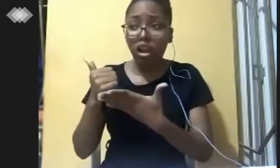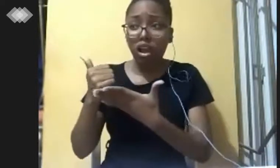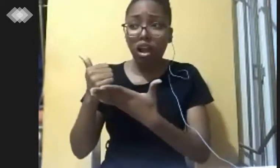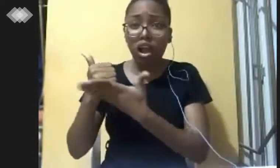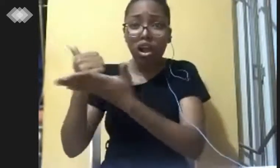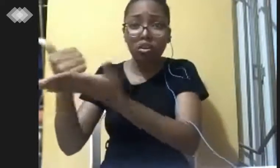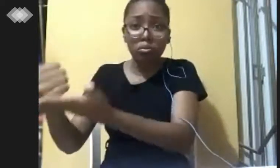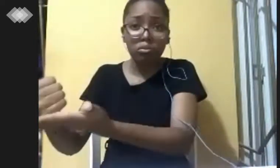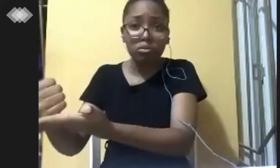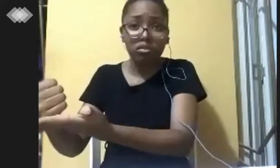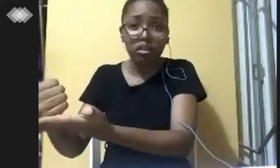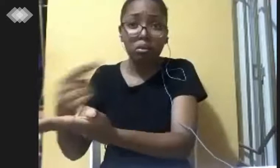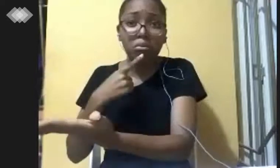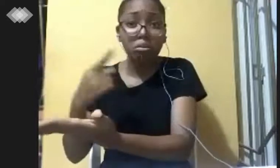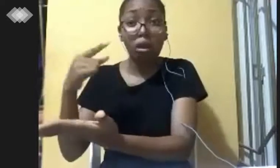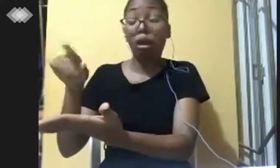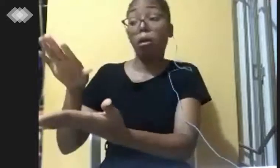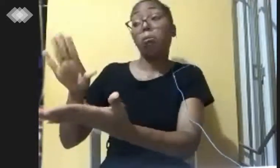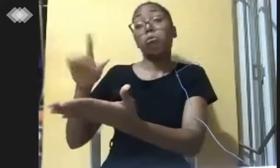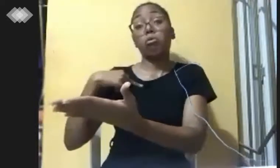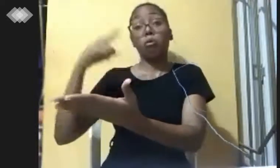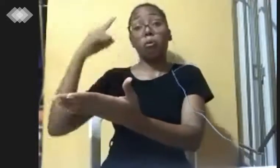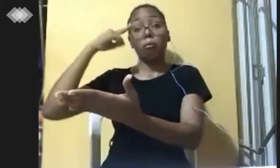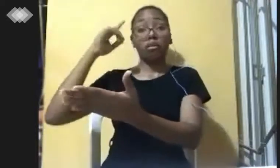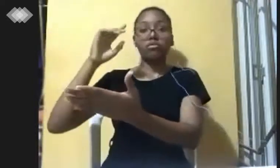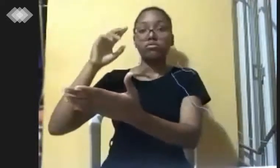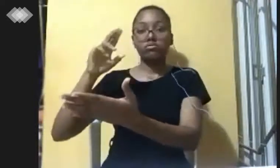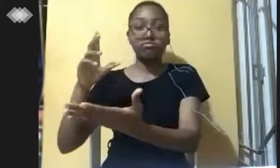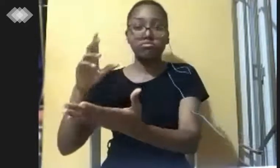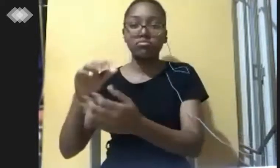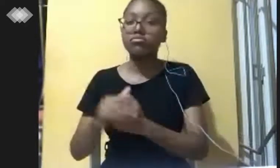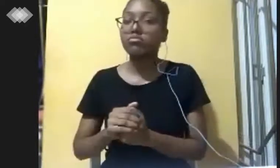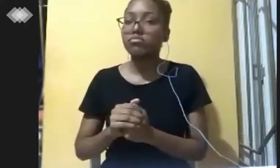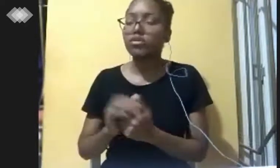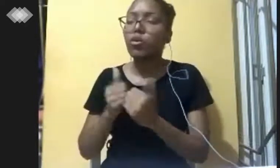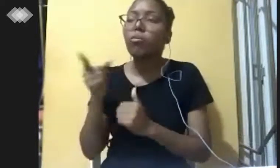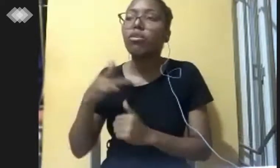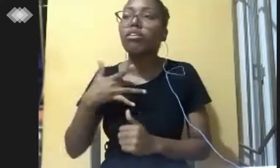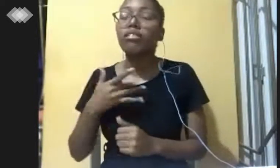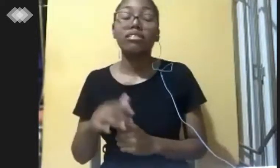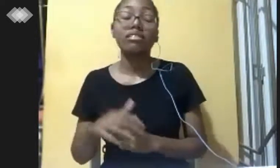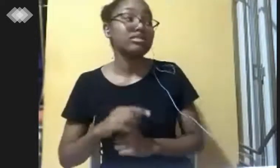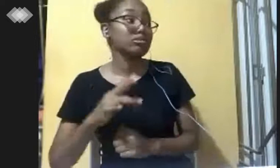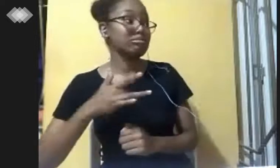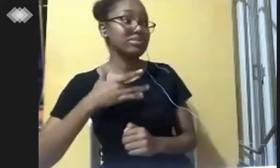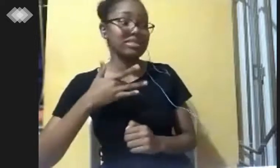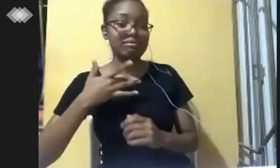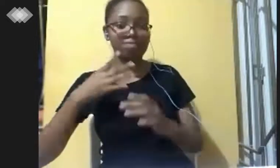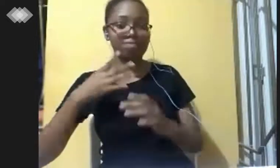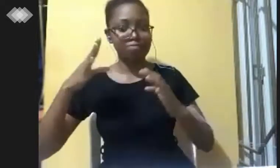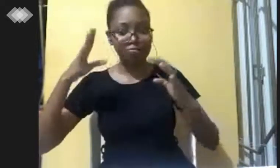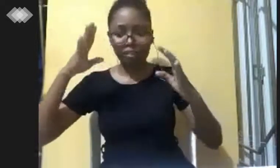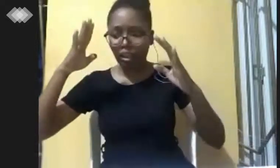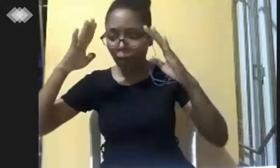¿no? ¿Cómo te sentiste? Oh, me siento perdido porque desconozco